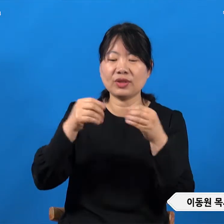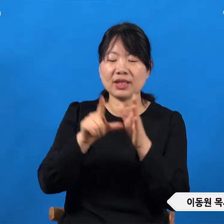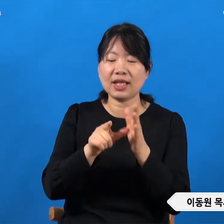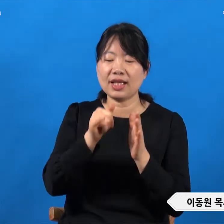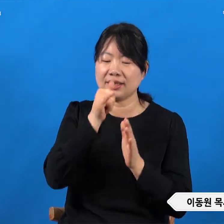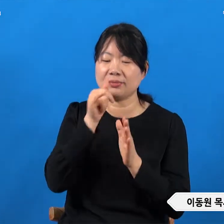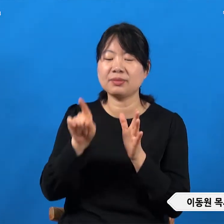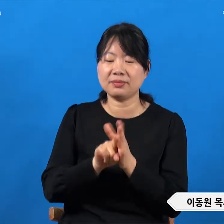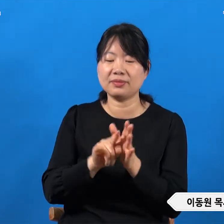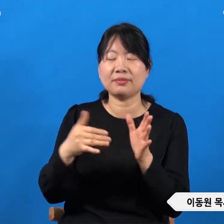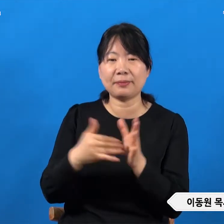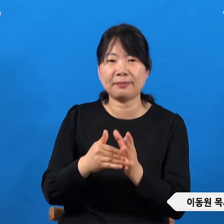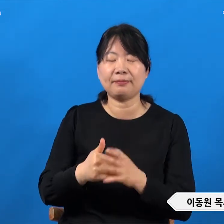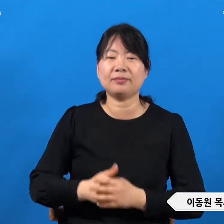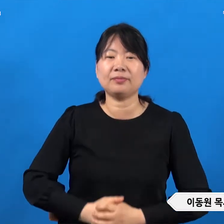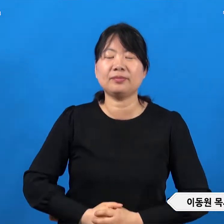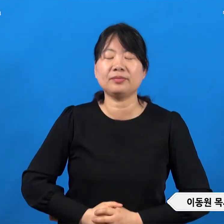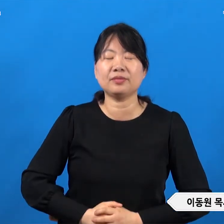있음을 믿었다고 합니다.